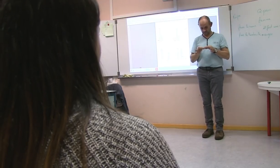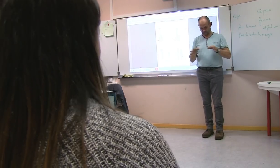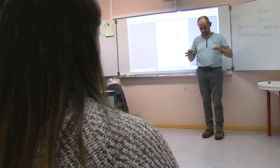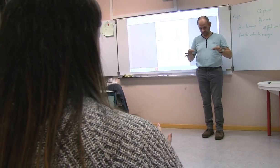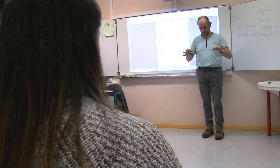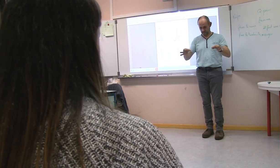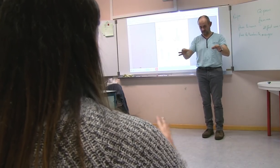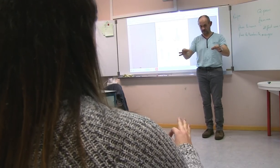2020.